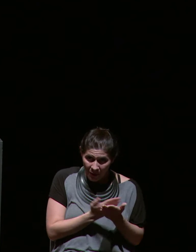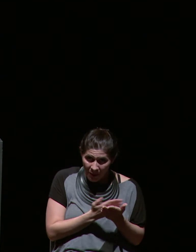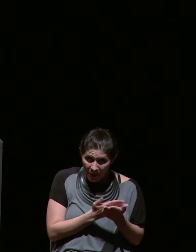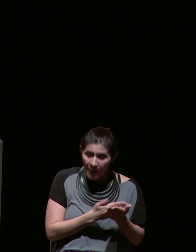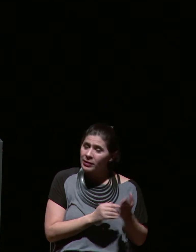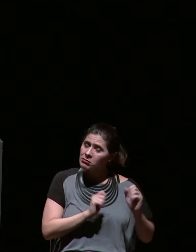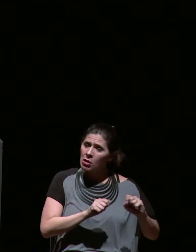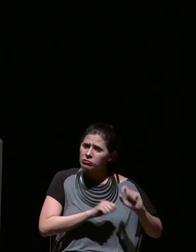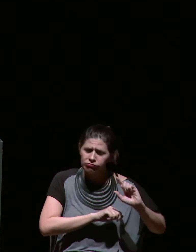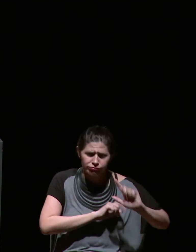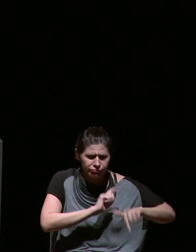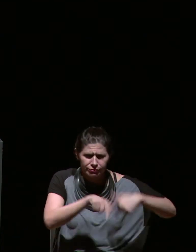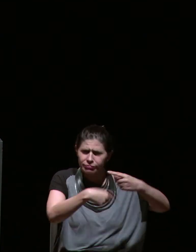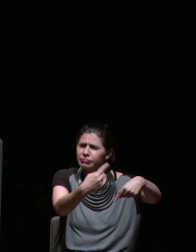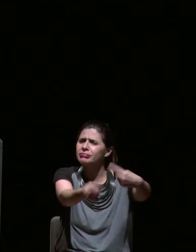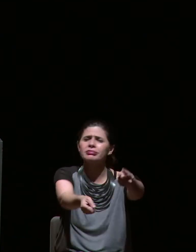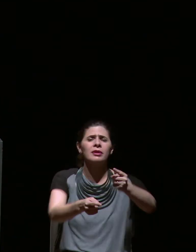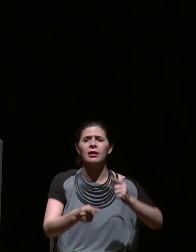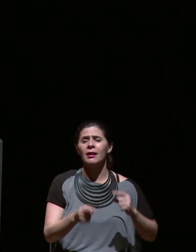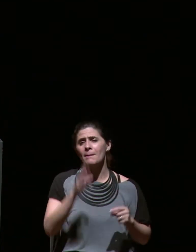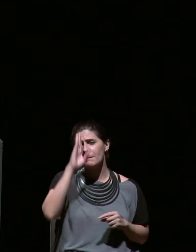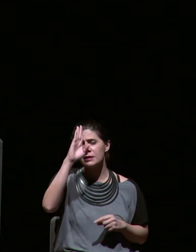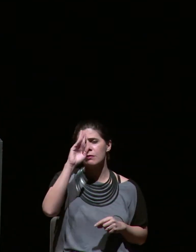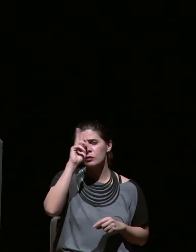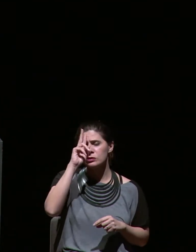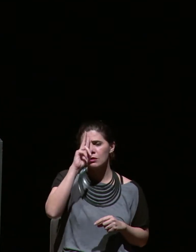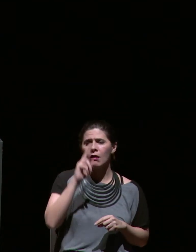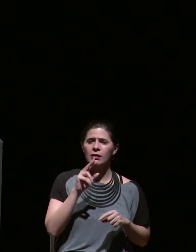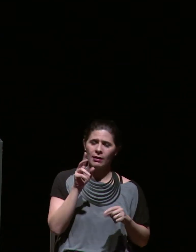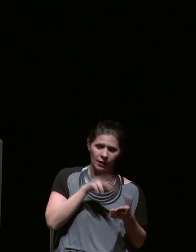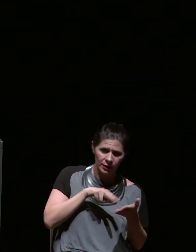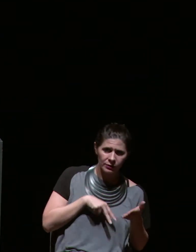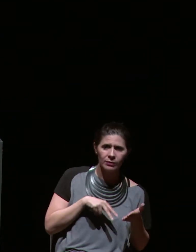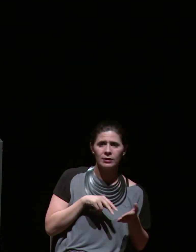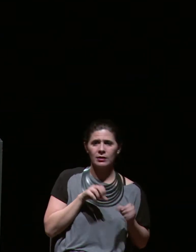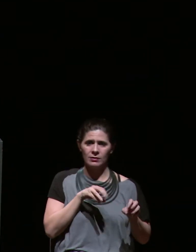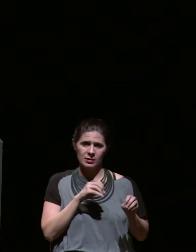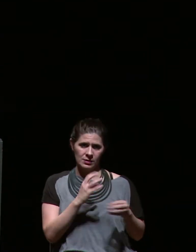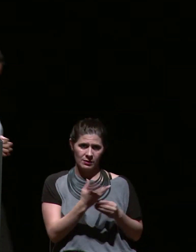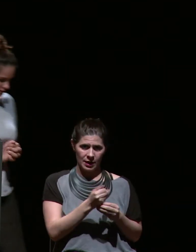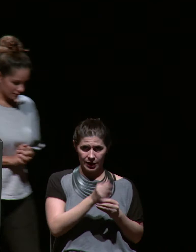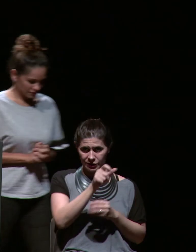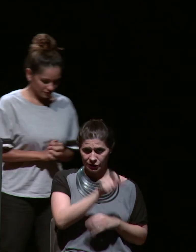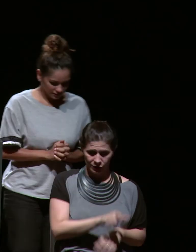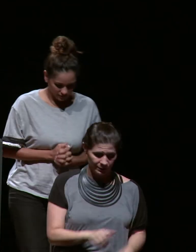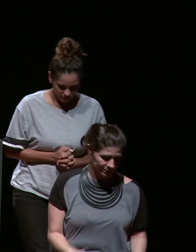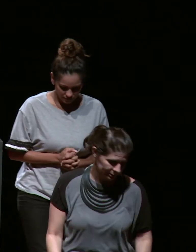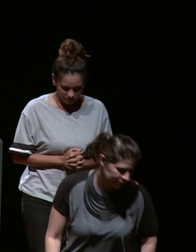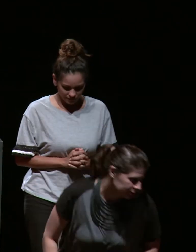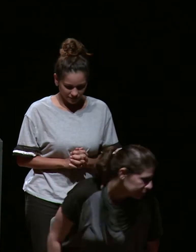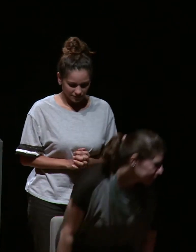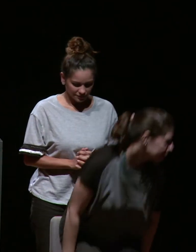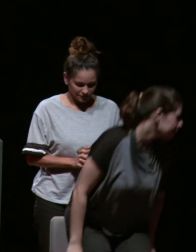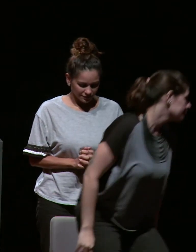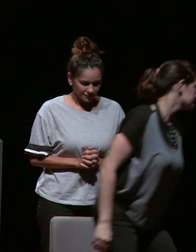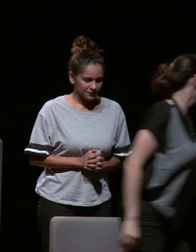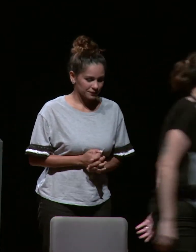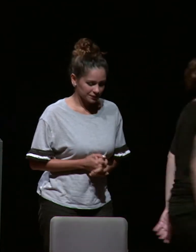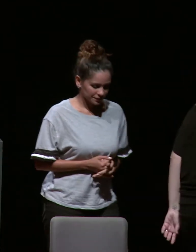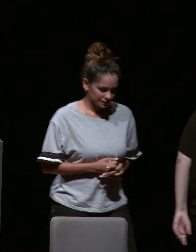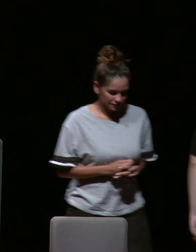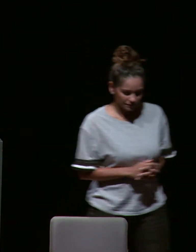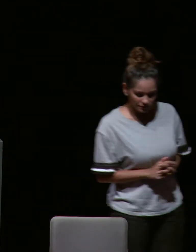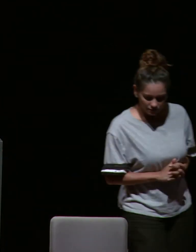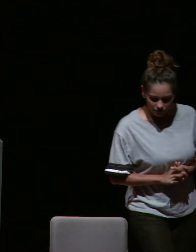de história, literatura e educação artística, e dos próprios processos pedagógicos. Isto é, esperava-se que a obrigatoriedade